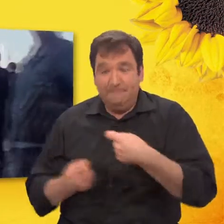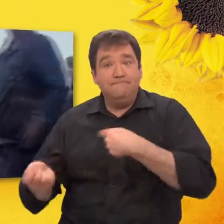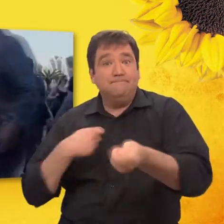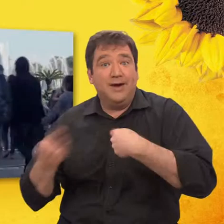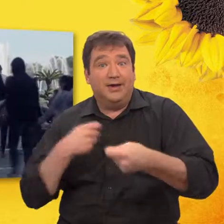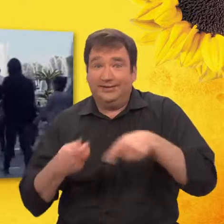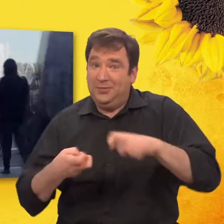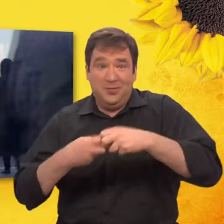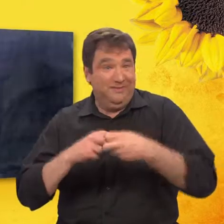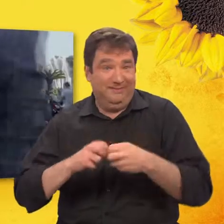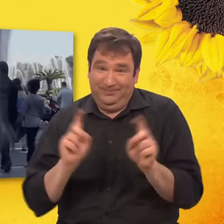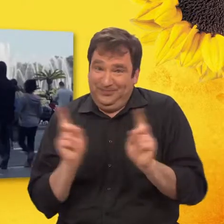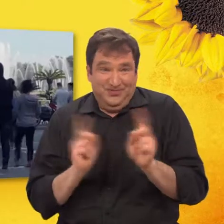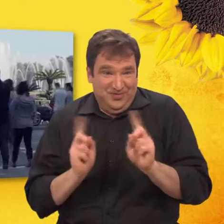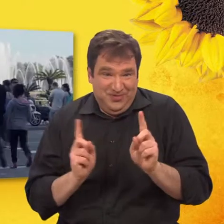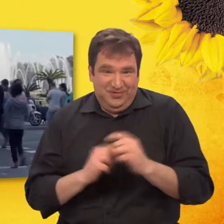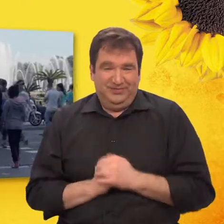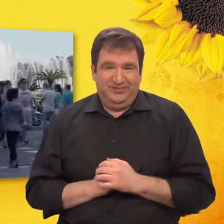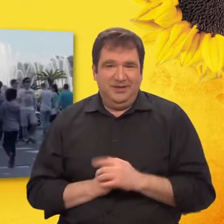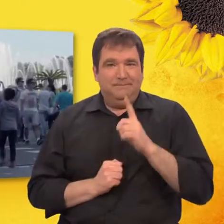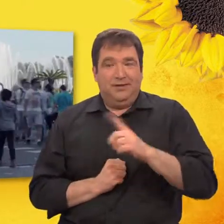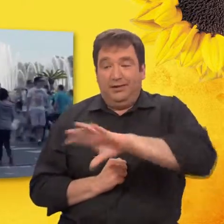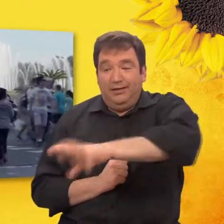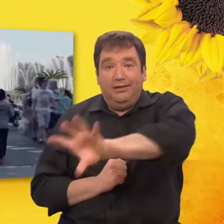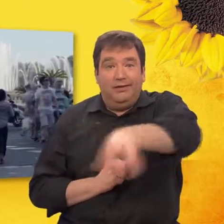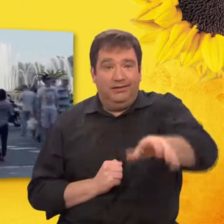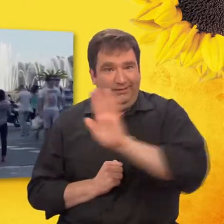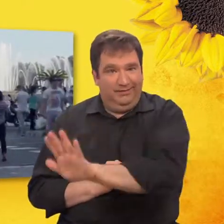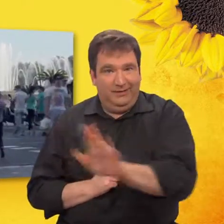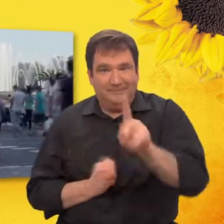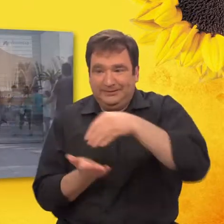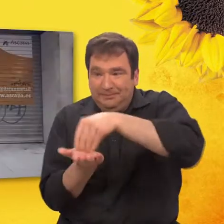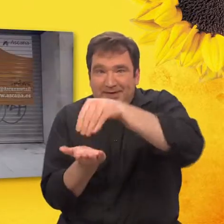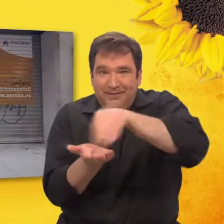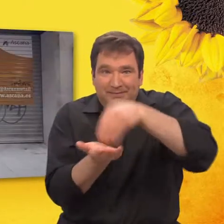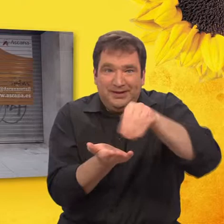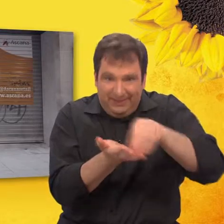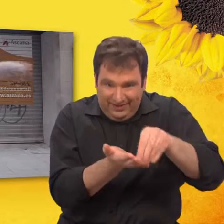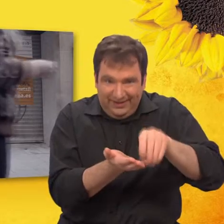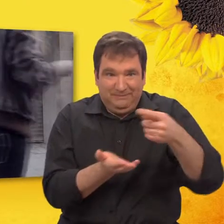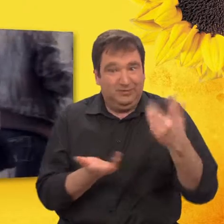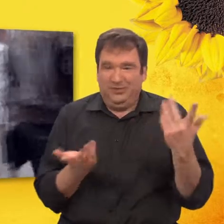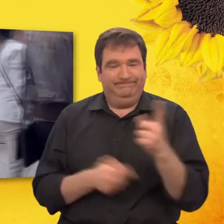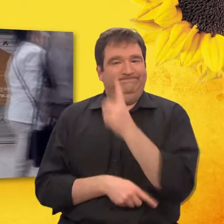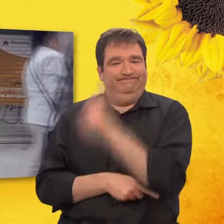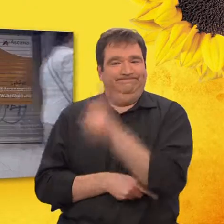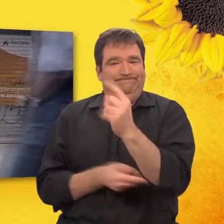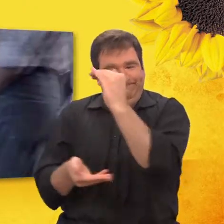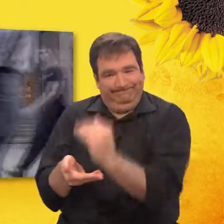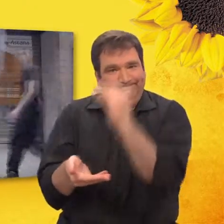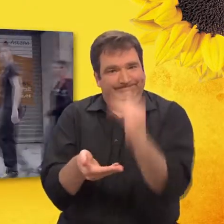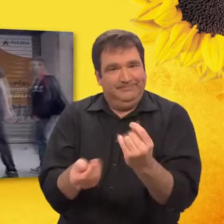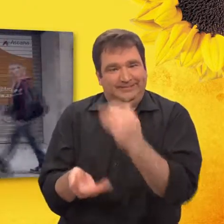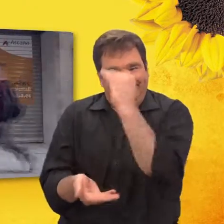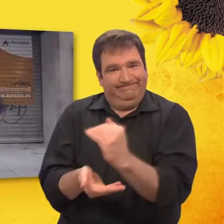very small amount comparatively, and which does not affect market confidence. But national debts make loans compulsory, and the